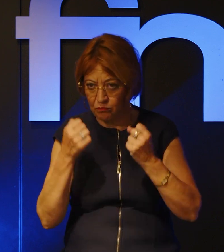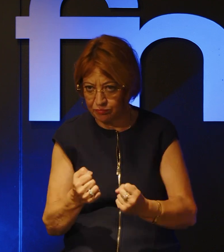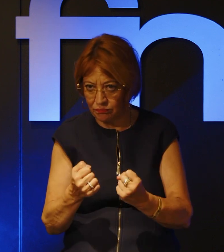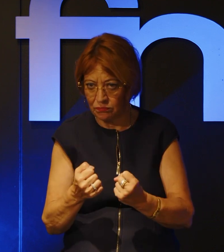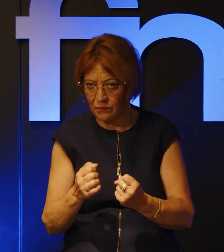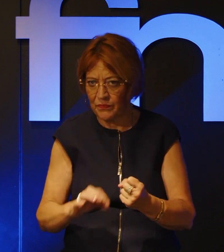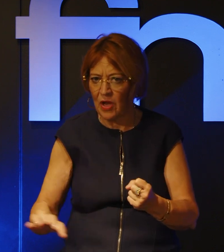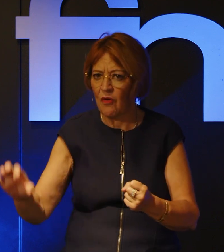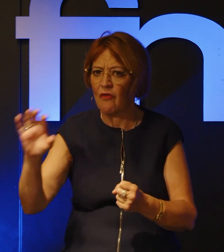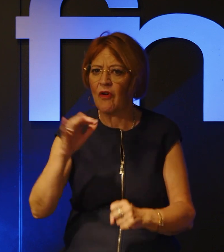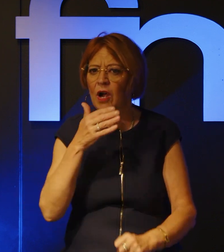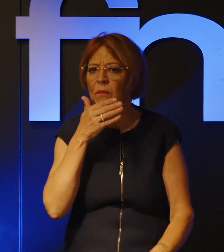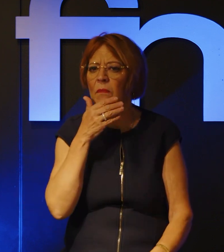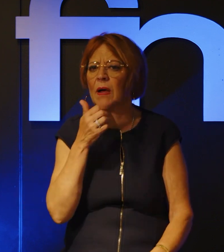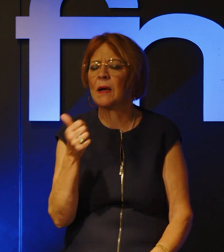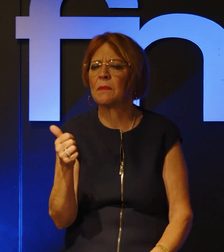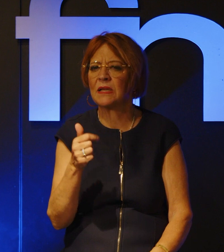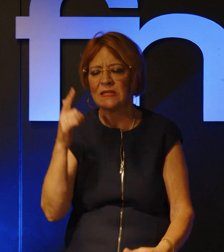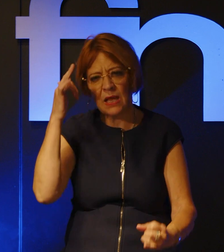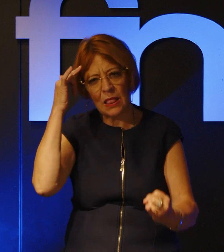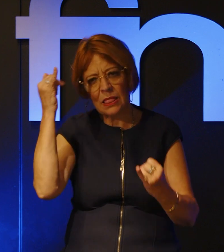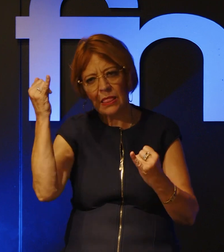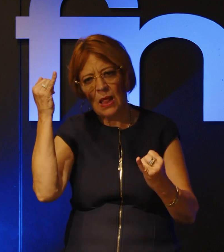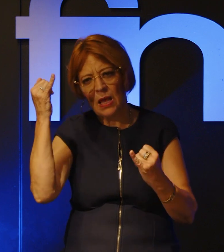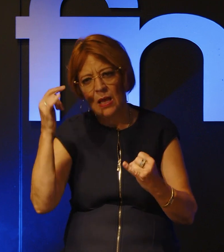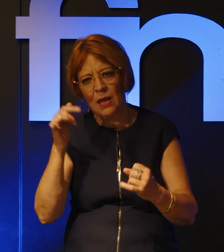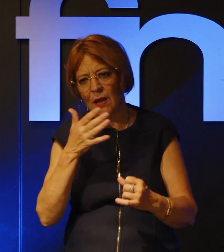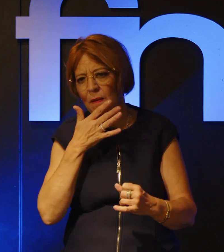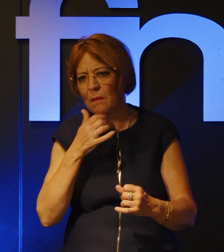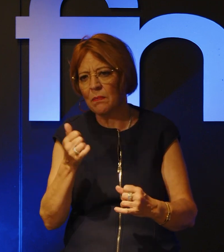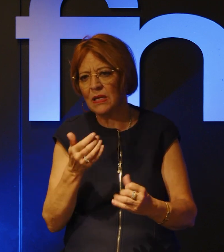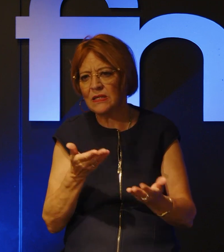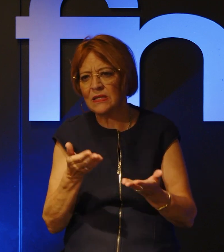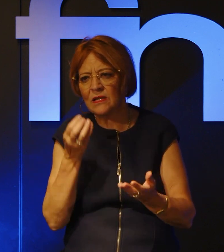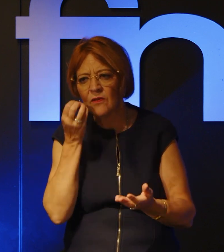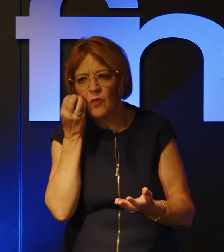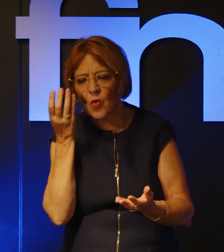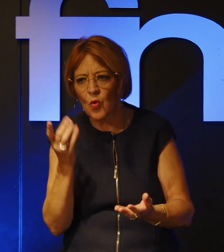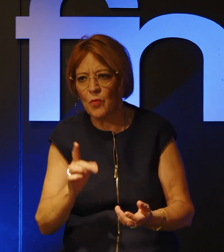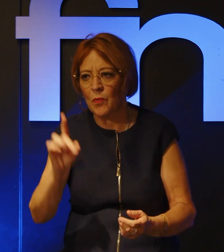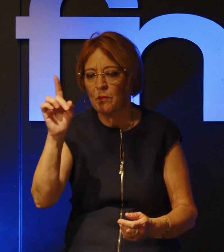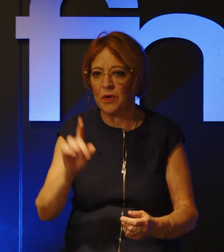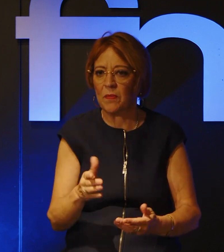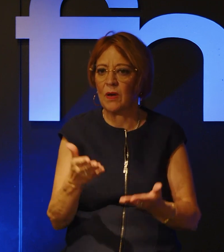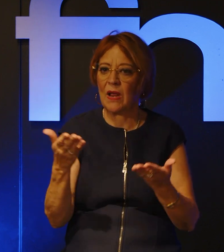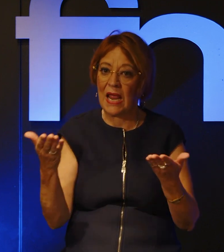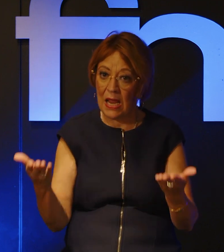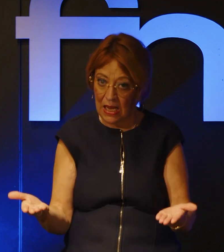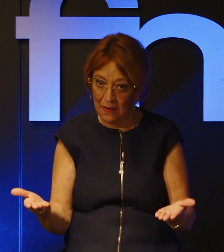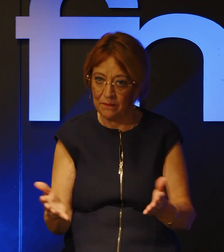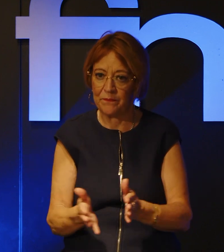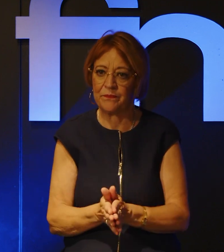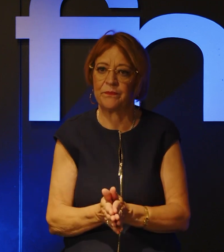de que forma é que a beleza ou os ideais de beleza os servem o primeiro será naturalmente